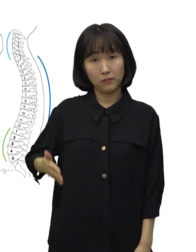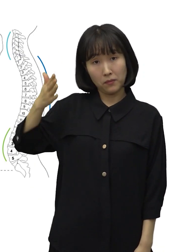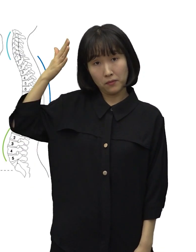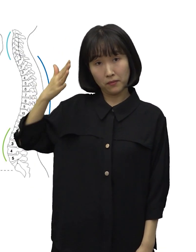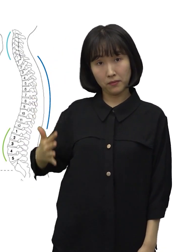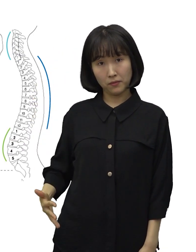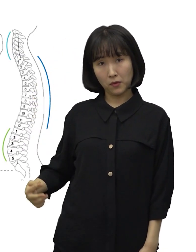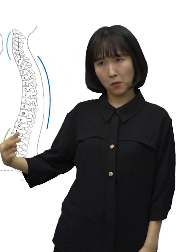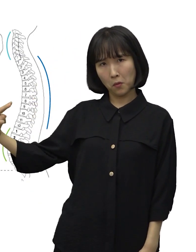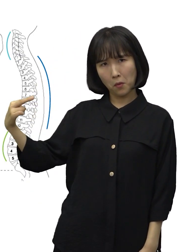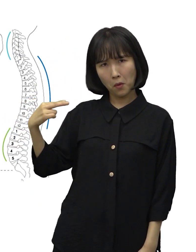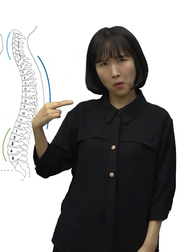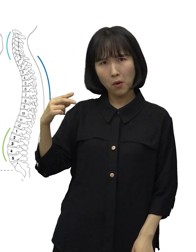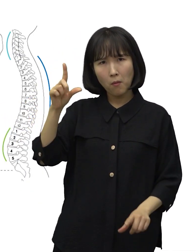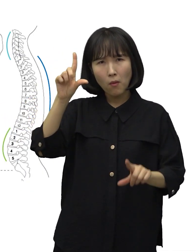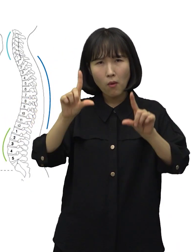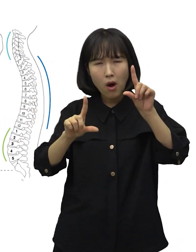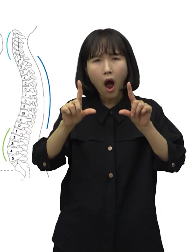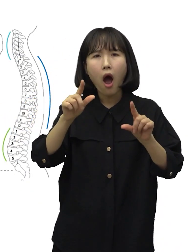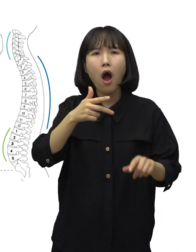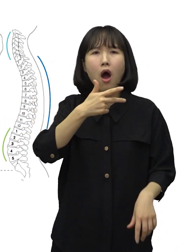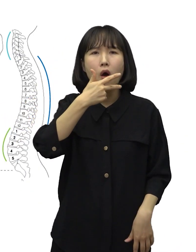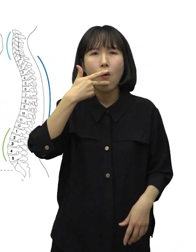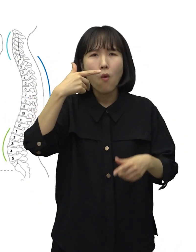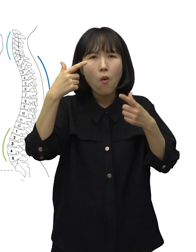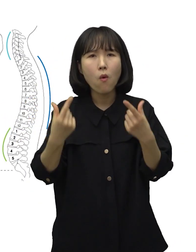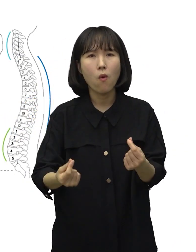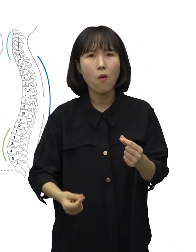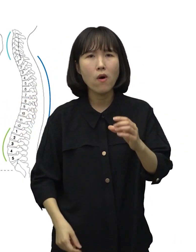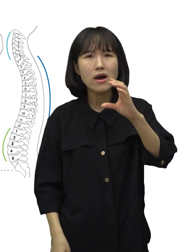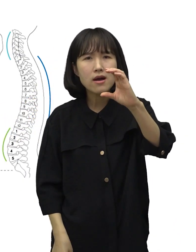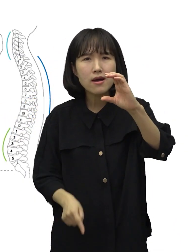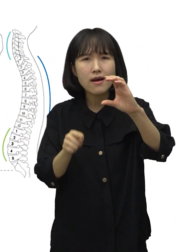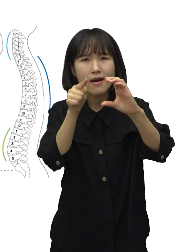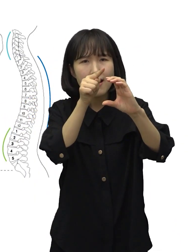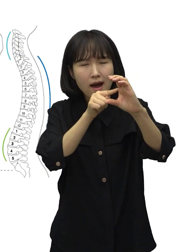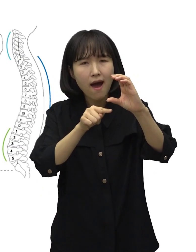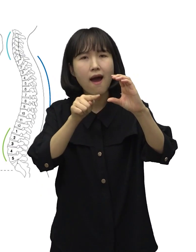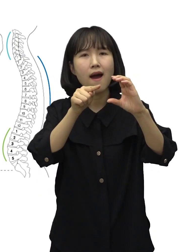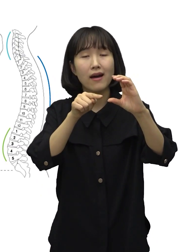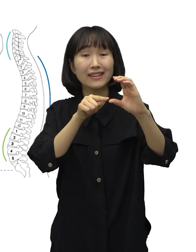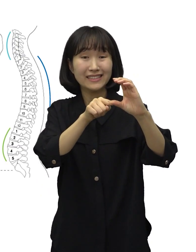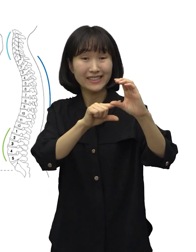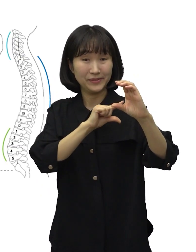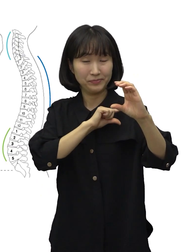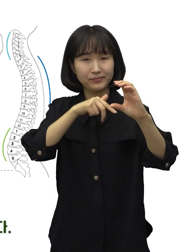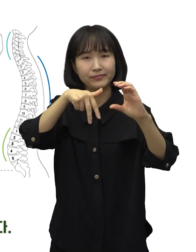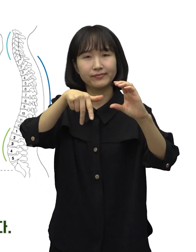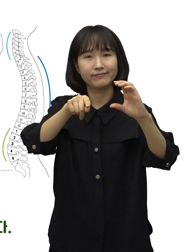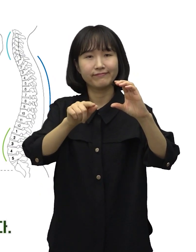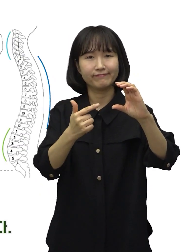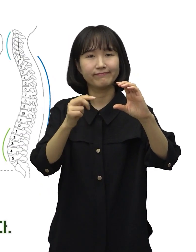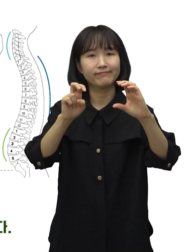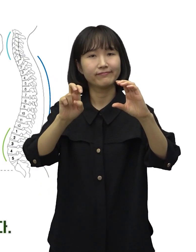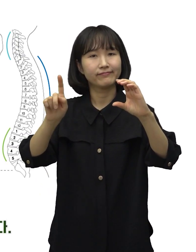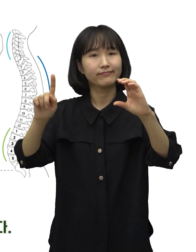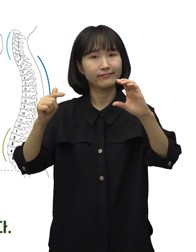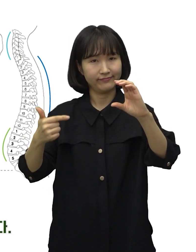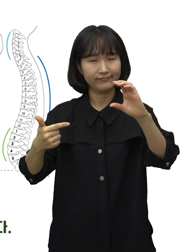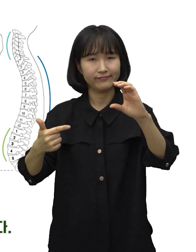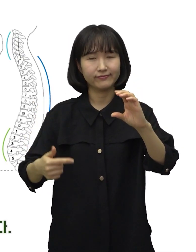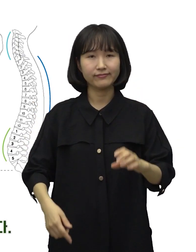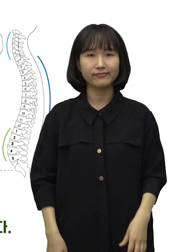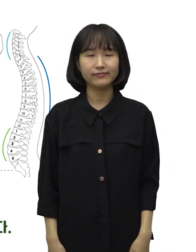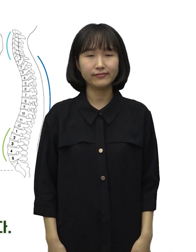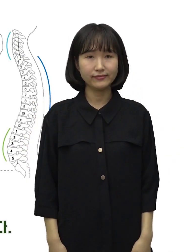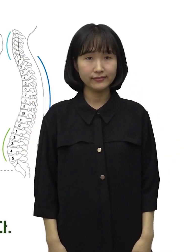허리입니다. 이때 옆에서 보았을 때 영어 알파벳 C와 비슷한 모양으로 앞으로 볼록한